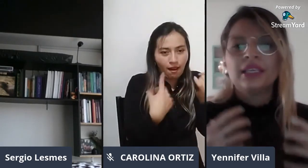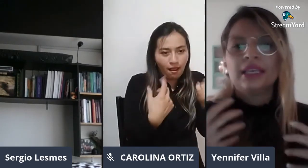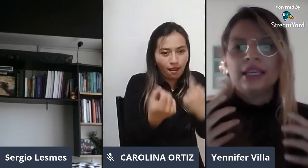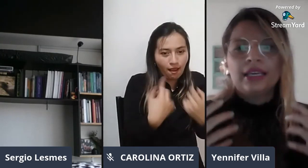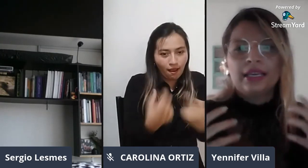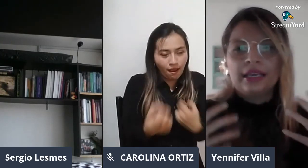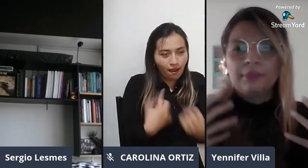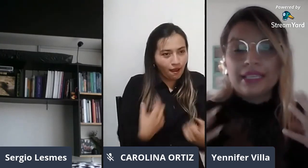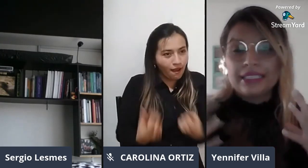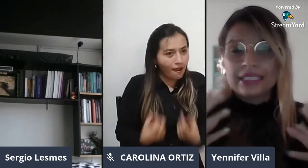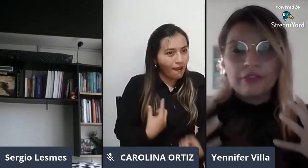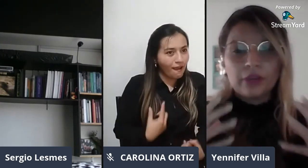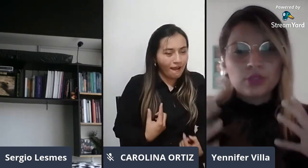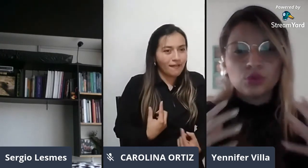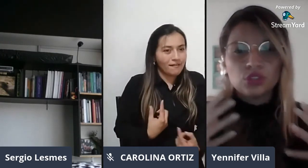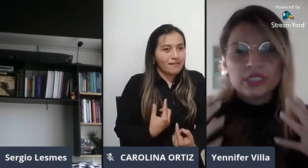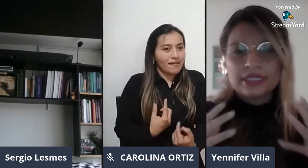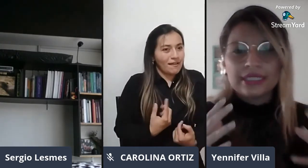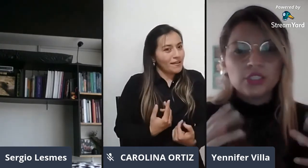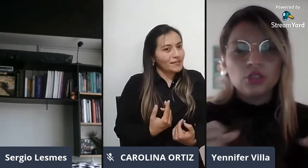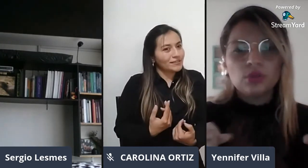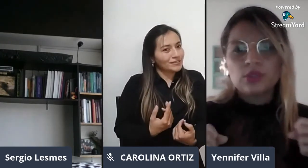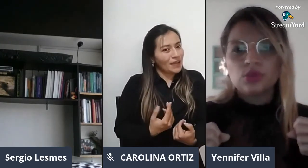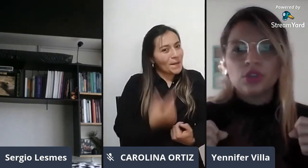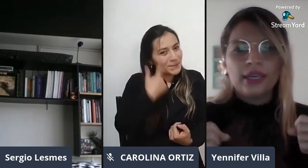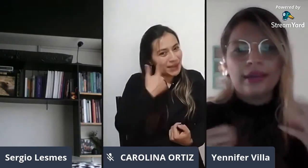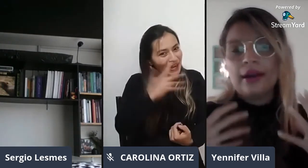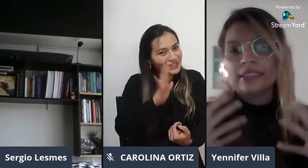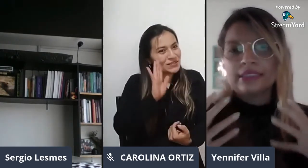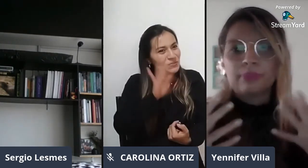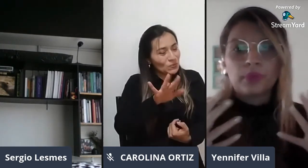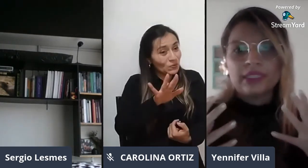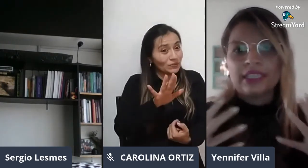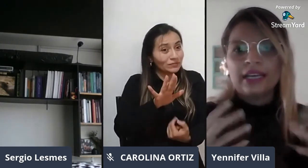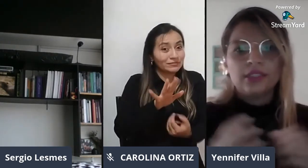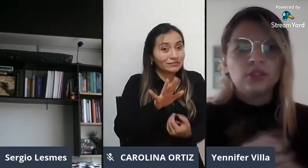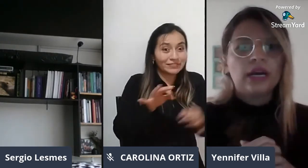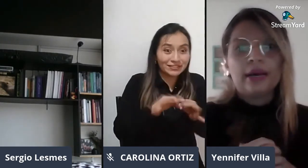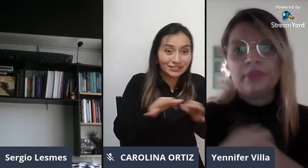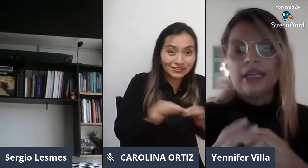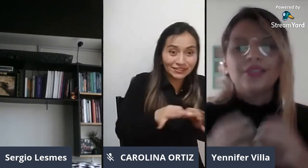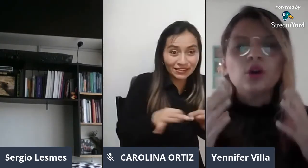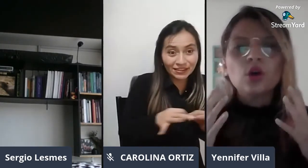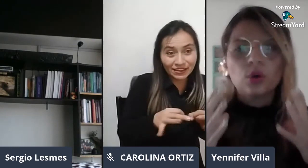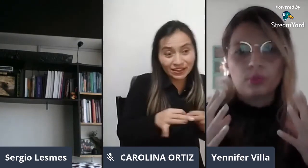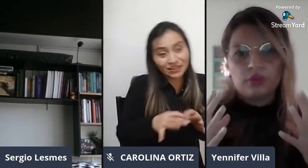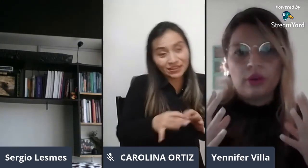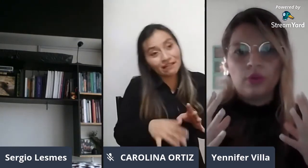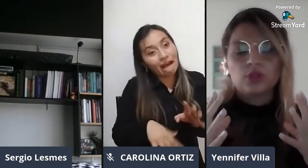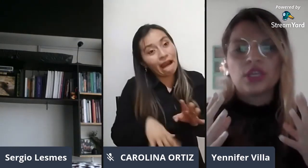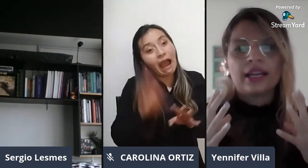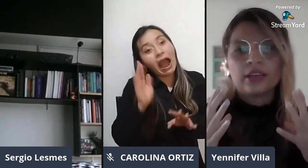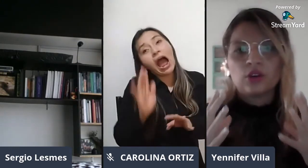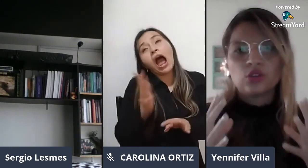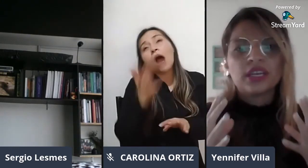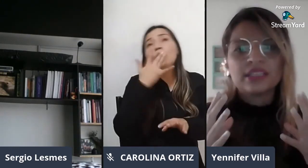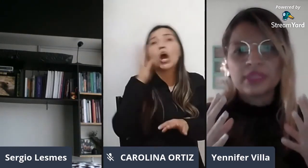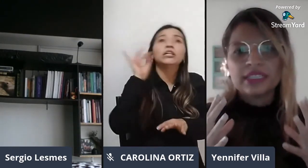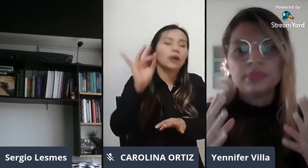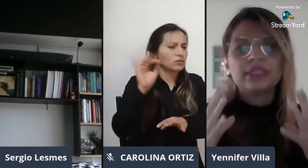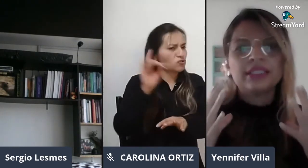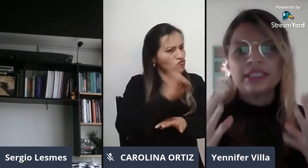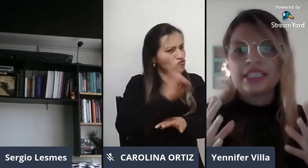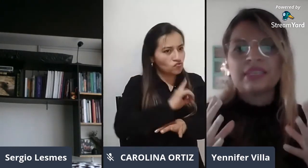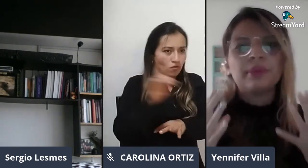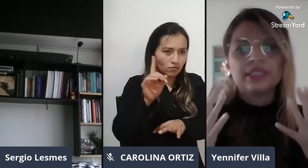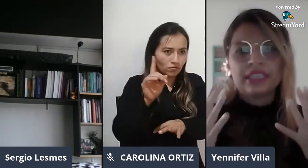en que pareciese que fuera un asunto sencillo, un asunto de, se están pobreteando, mira, no, por favor, o sea, reconocer las